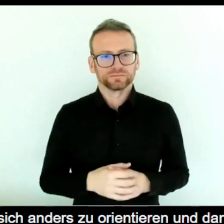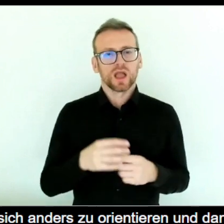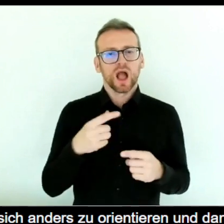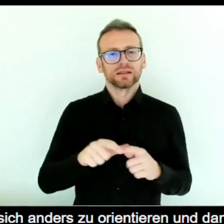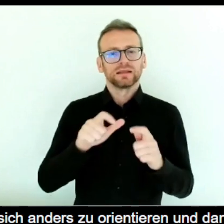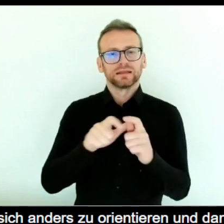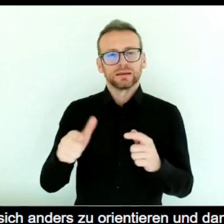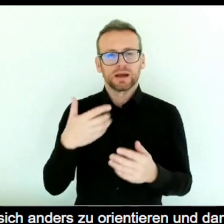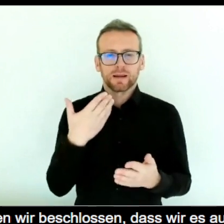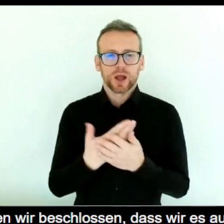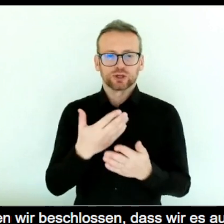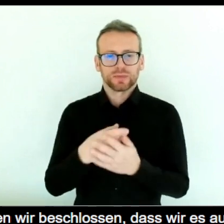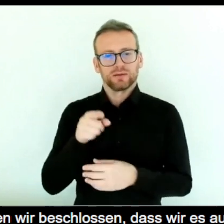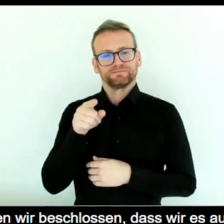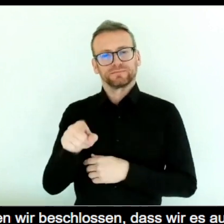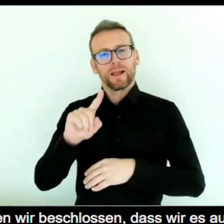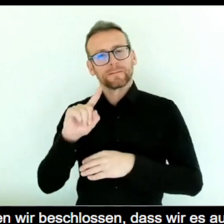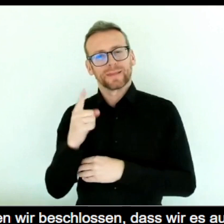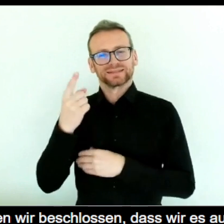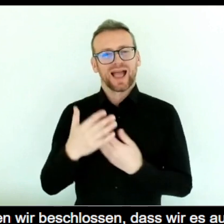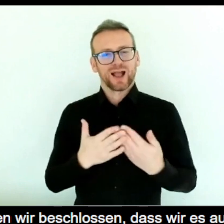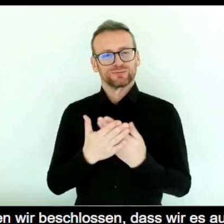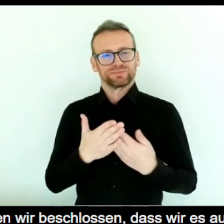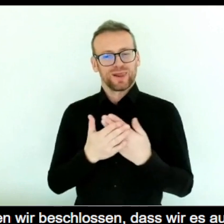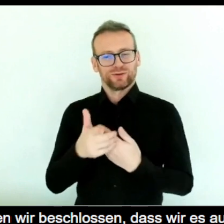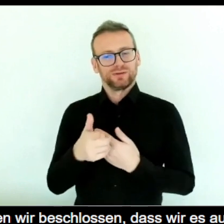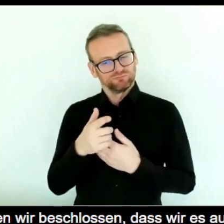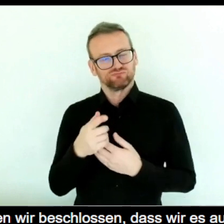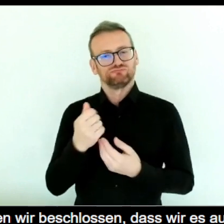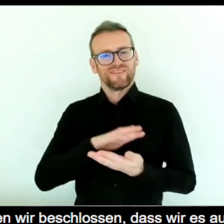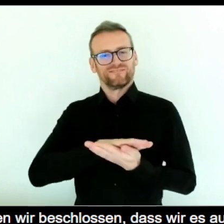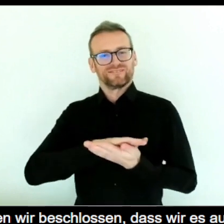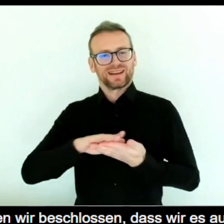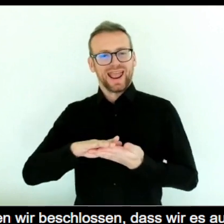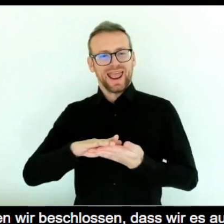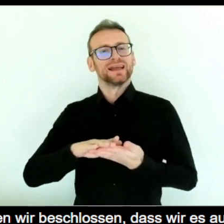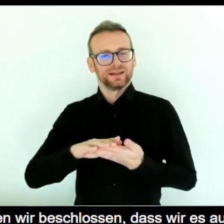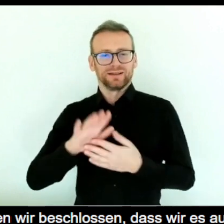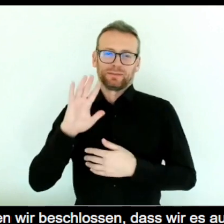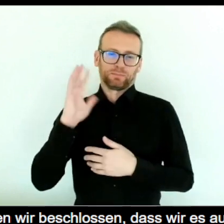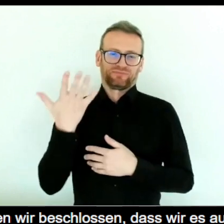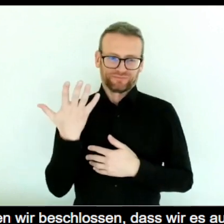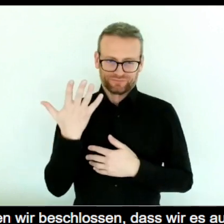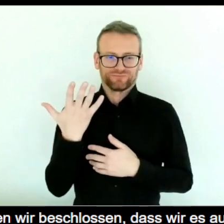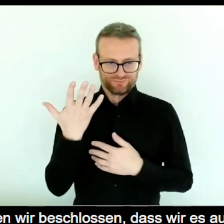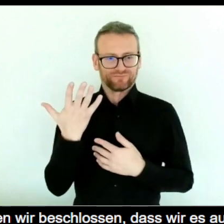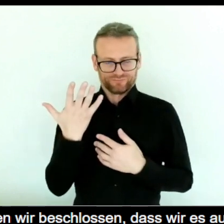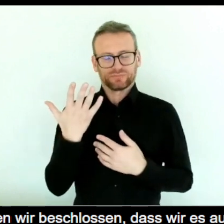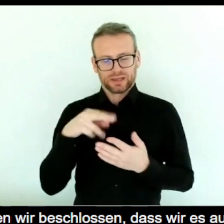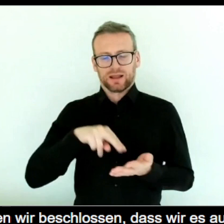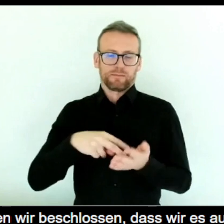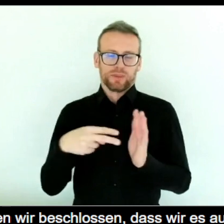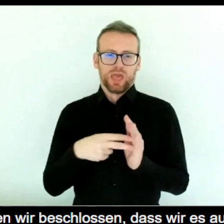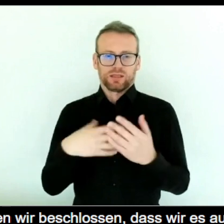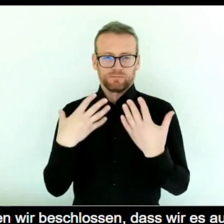entsprechend praktisch umzusetzen. Also die Frage, wie genau funktioniert das technisch in der praktischen Umsetzung dann, dass wir